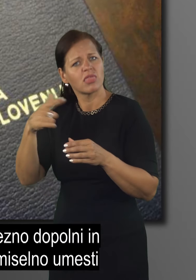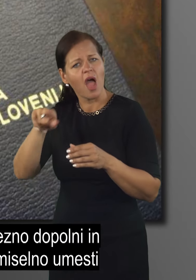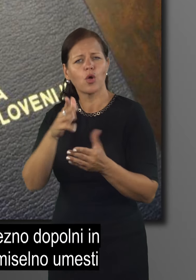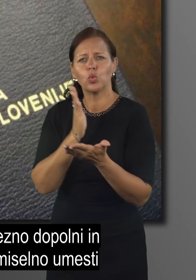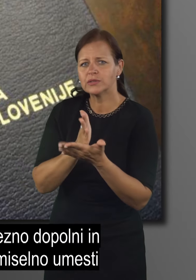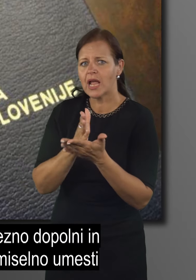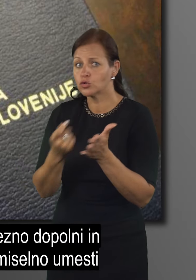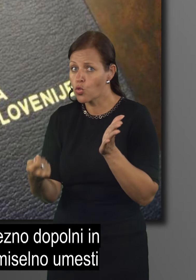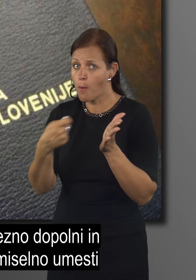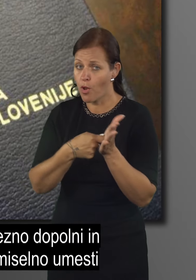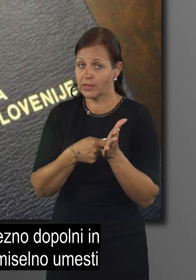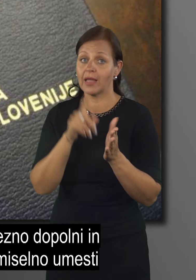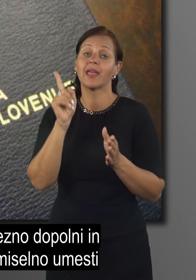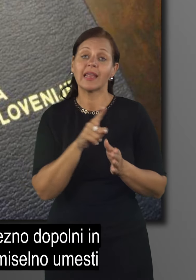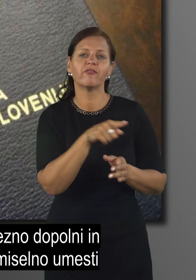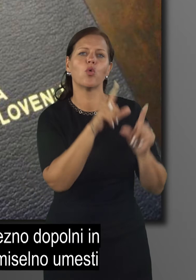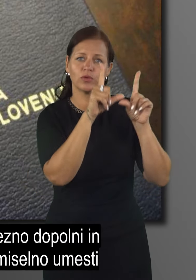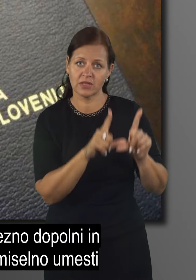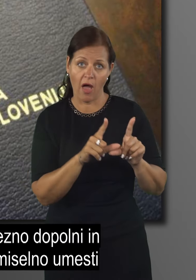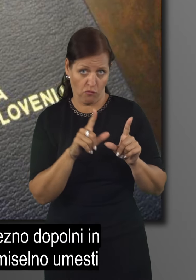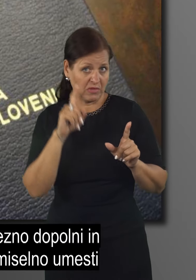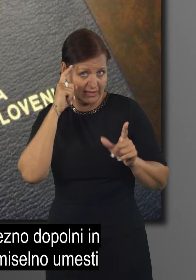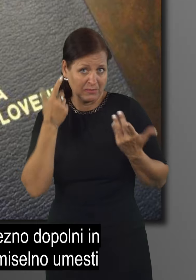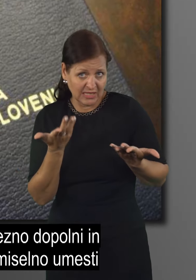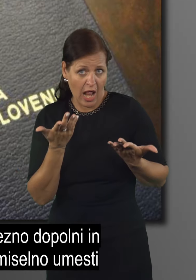ustavo smiselno umesti tudi madžarski in italijanski znakovni jezik.